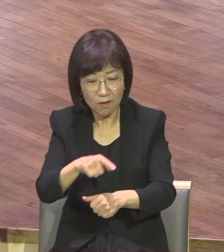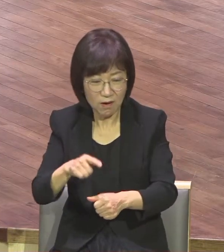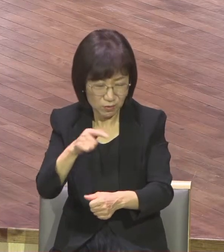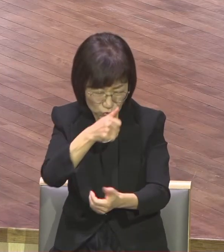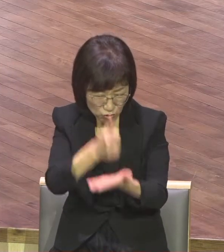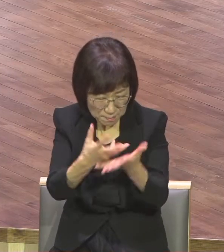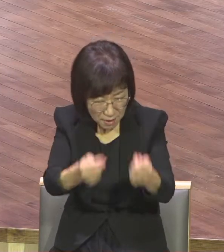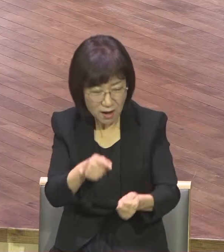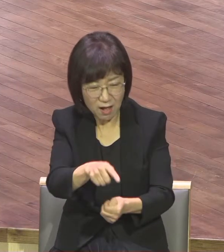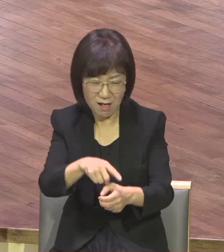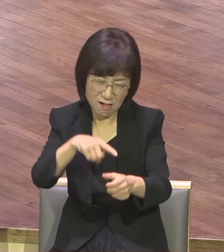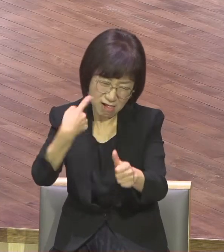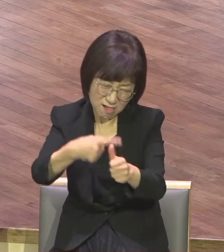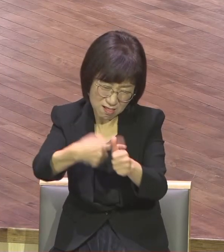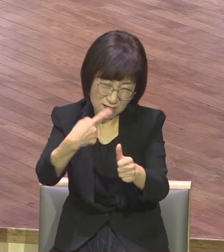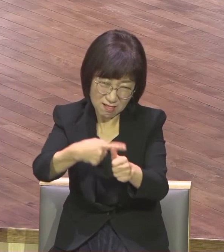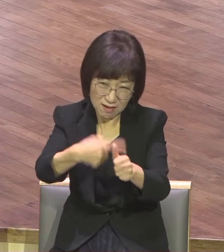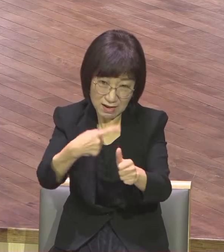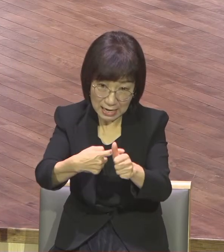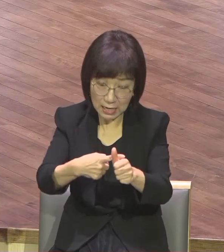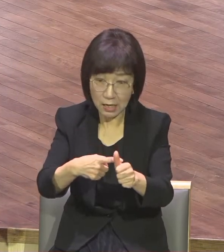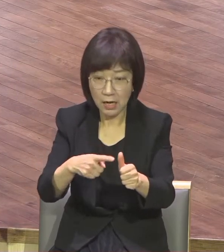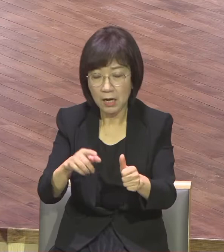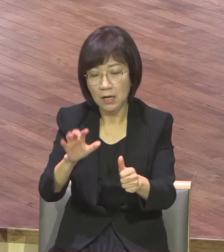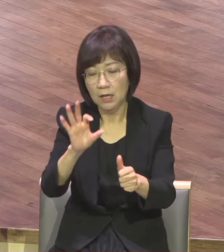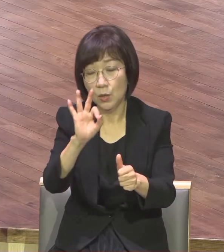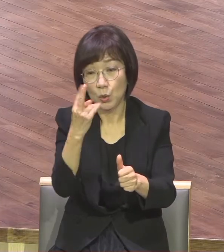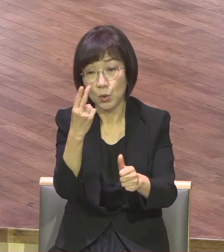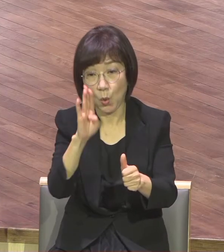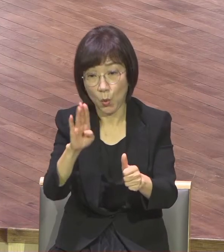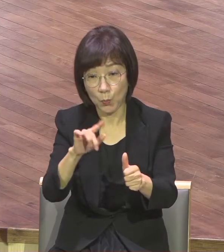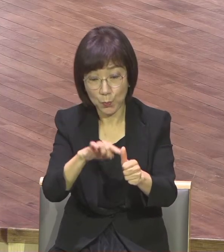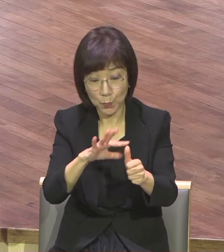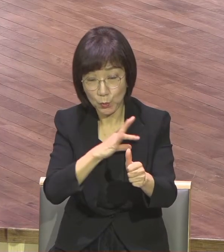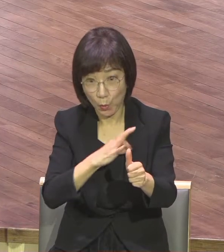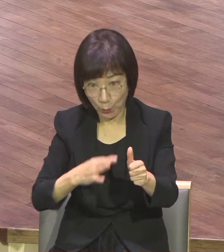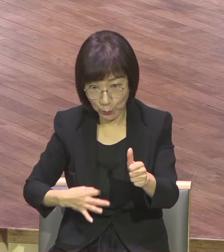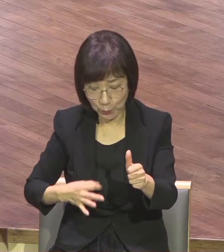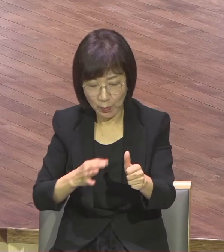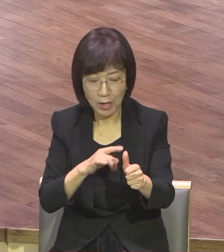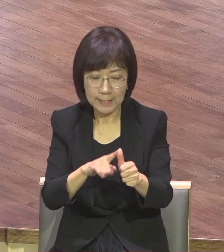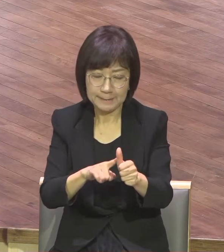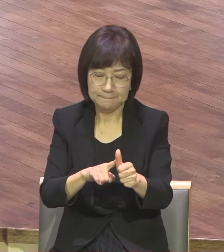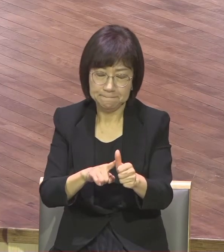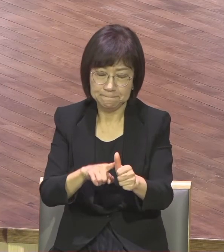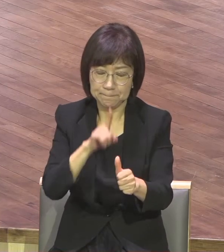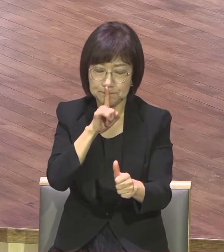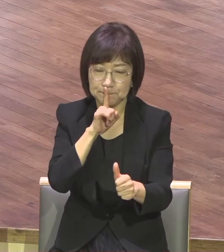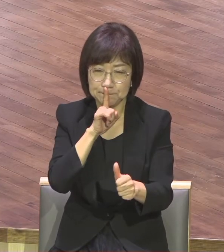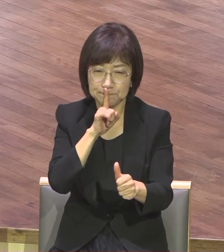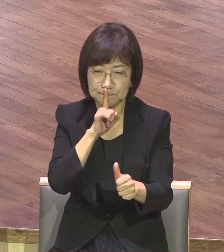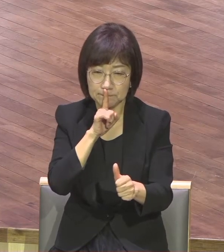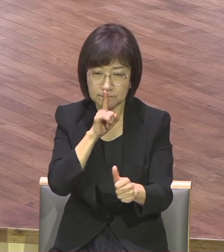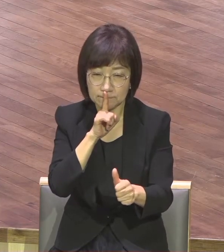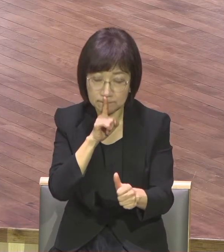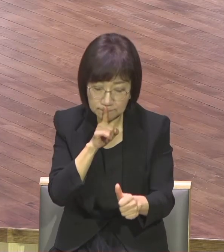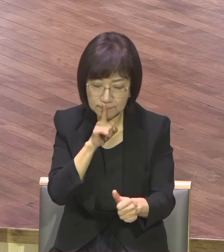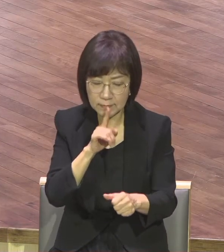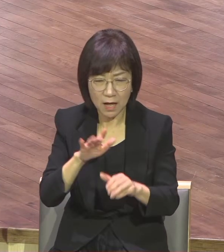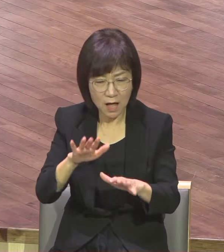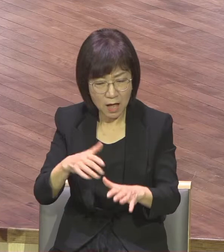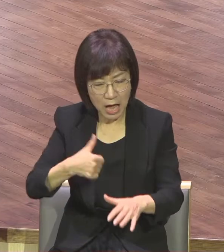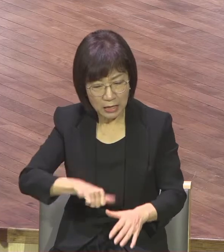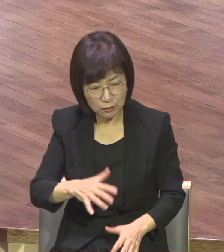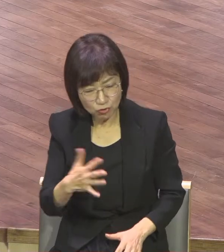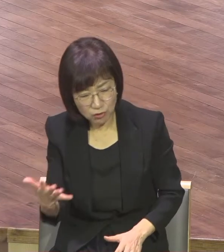죄를 걸만 지어가지고 이런 재앙이 임하냐 너 회개하라고 막 그 틀리면 아닌 거잖아요. 욥은 그런 거 안 했어요. 분명히